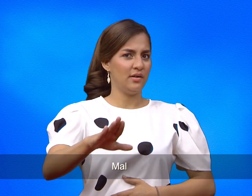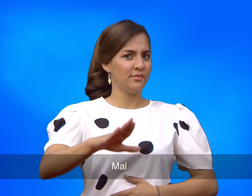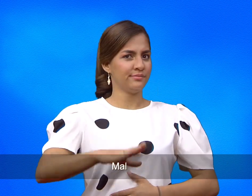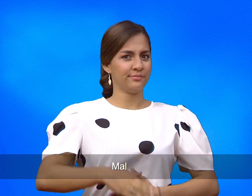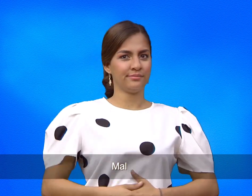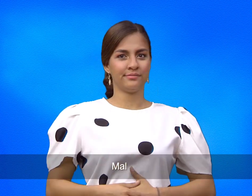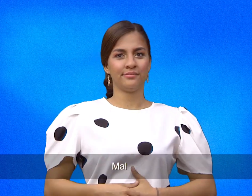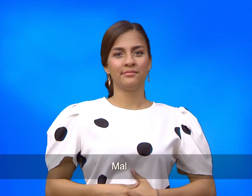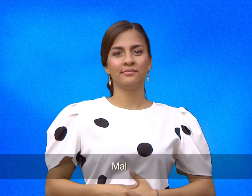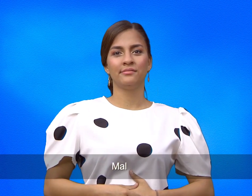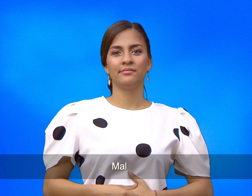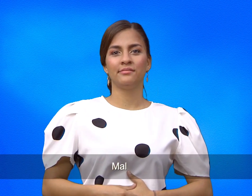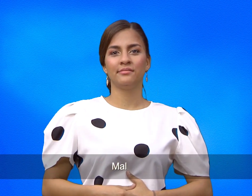Mal.